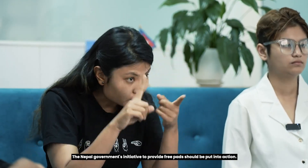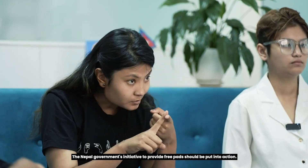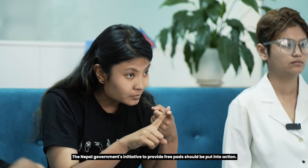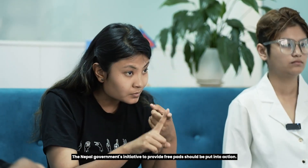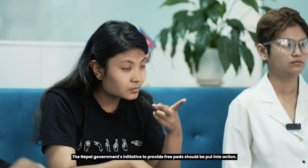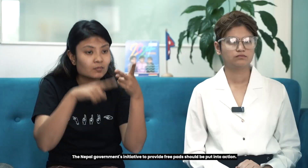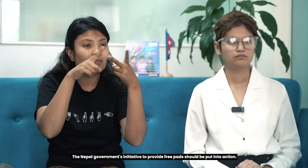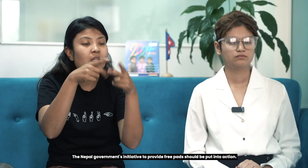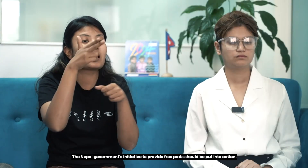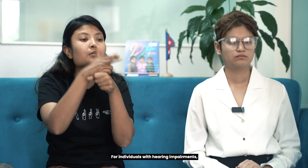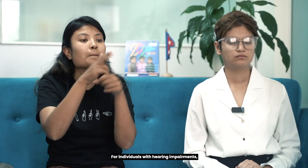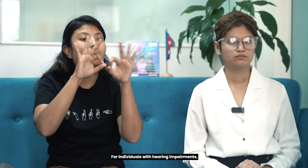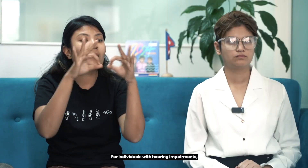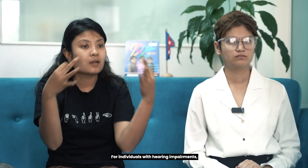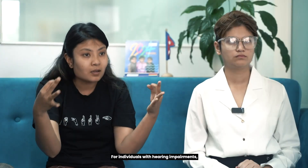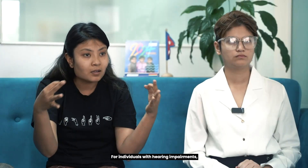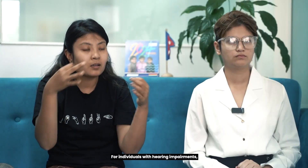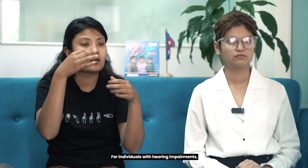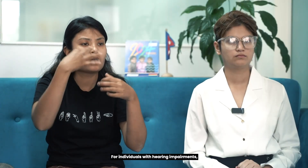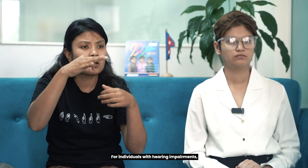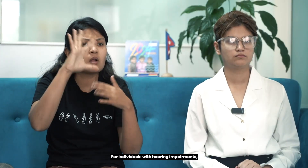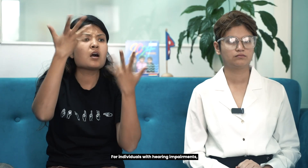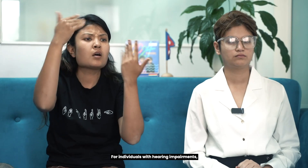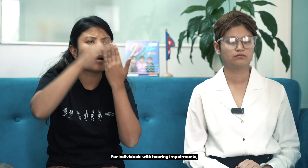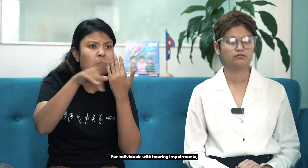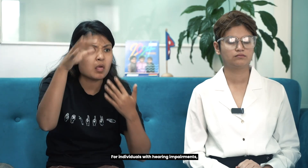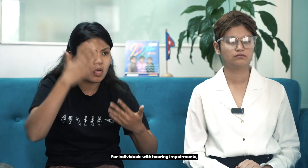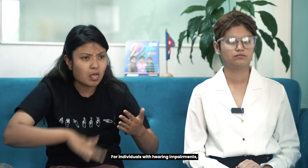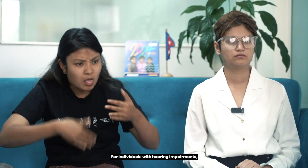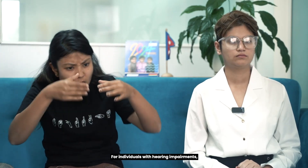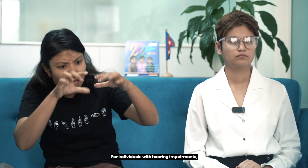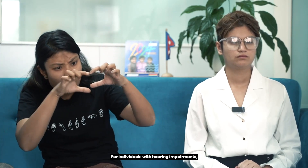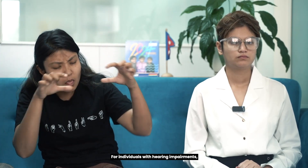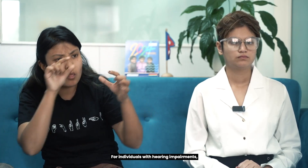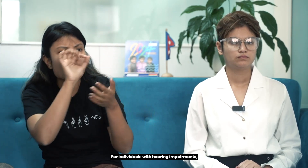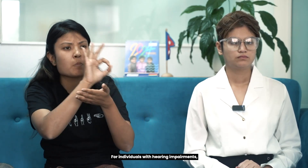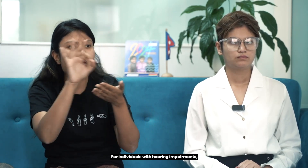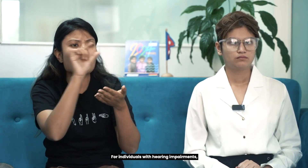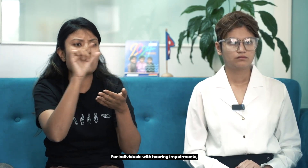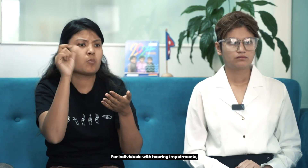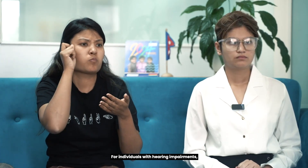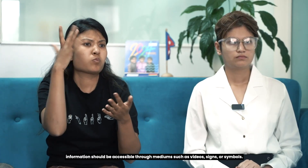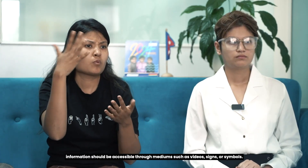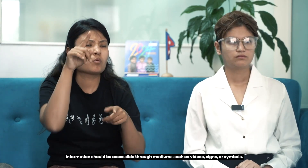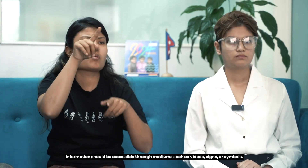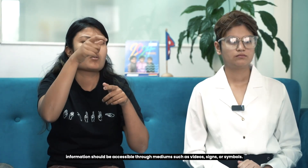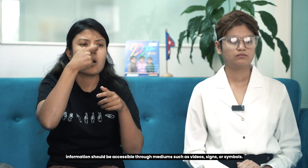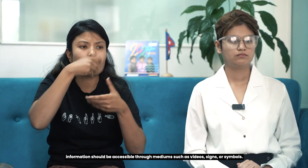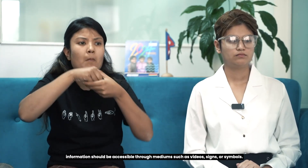चाहिँ अब कार्यान्वयन ल्याउनु पर्यो. अनि स्कुललाई चाहिँ अब हाम्रो सुनाइसम्म अपाङ्गहरू व्यक्तिलाई चाहिँ कसरी हुन्छ अब यो देखाएर हुन्छ